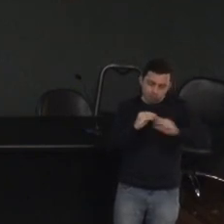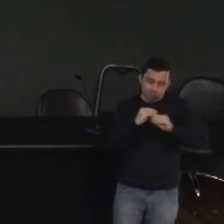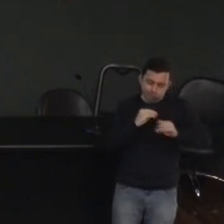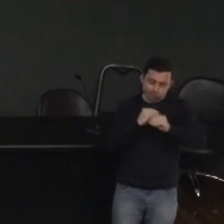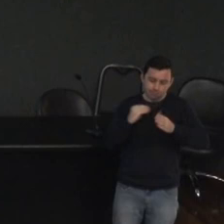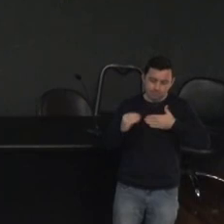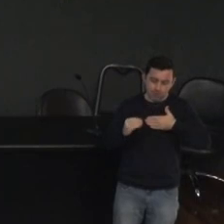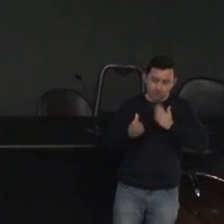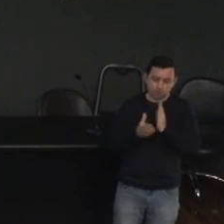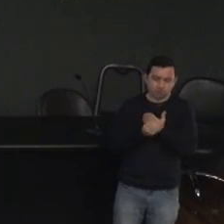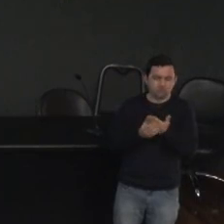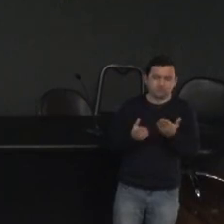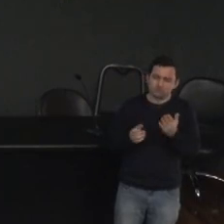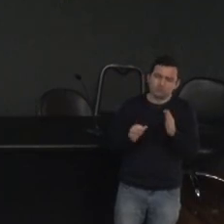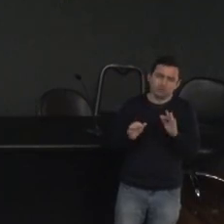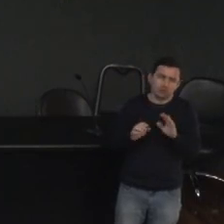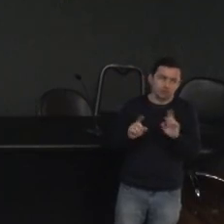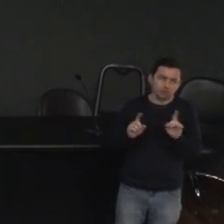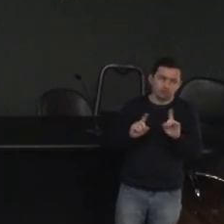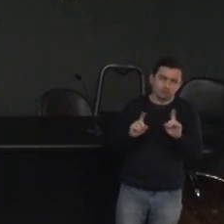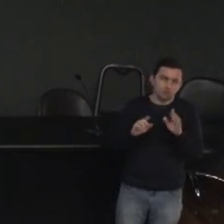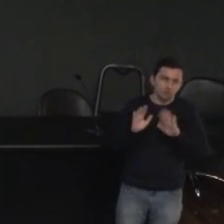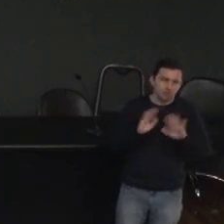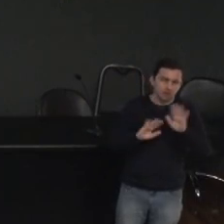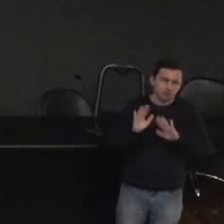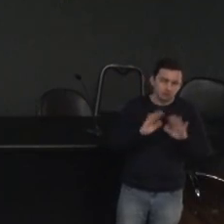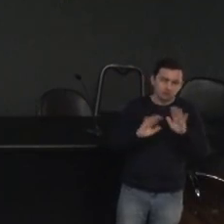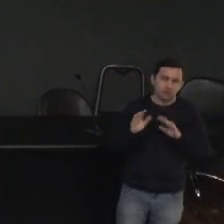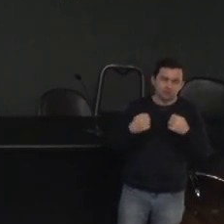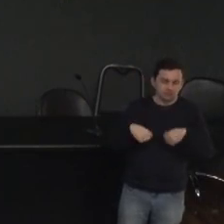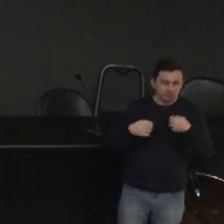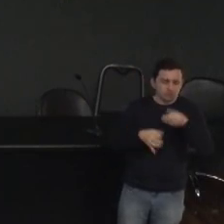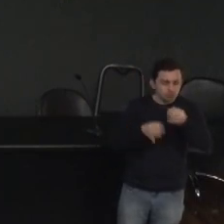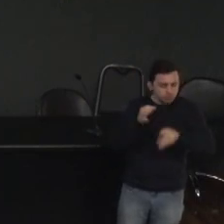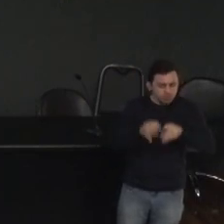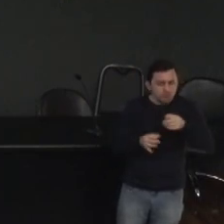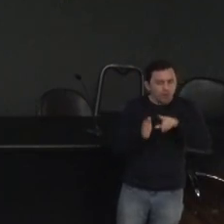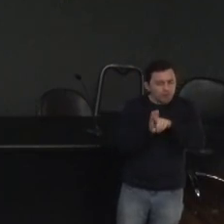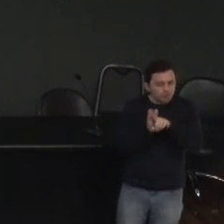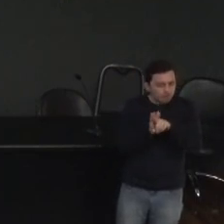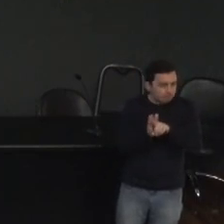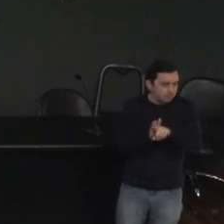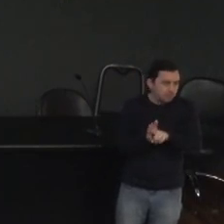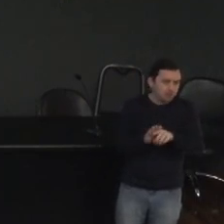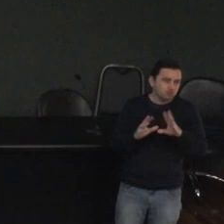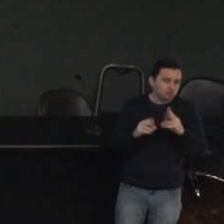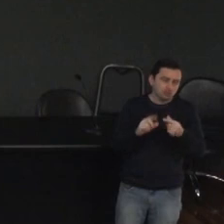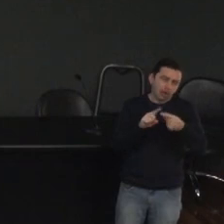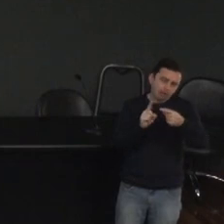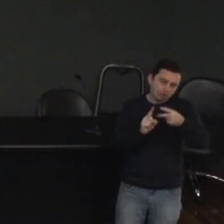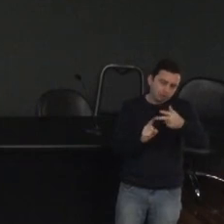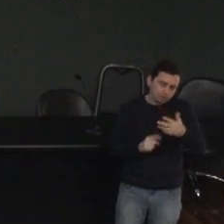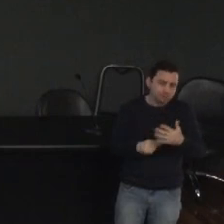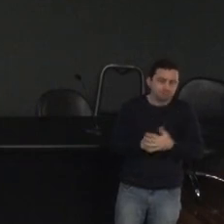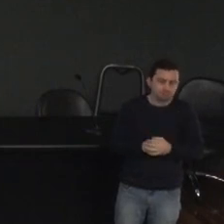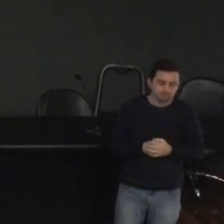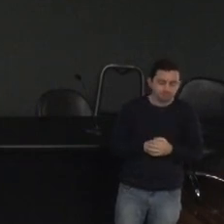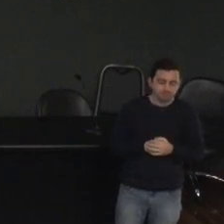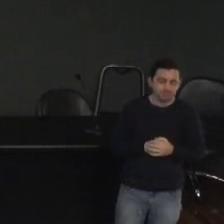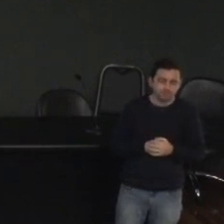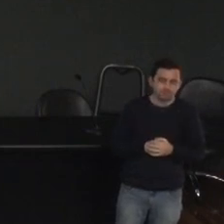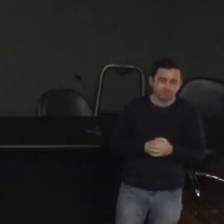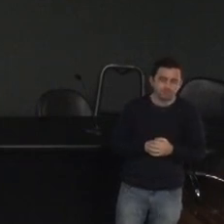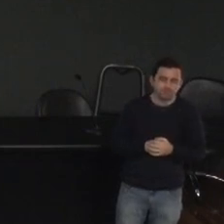no meu processo melhor não né tem que ter um cuidado tem que passar pelo jurídico analisar o que efetivamente é precisa ser cobrado